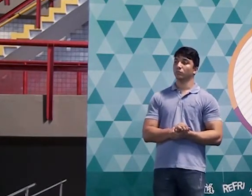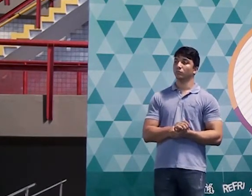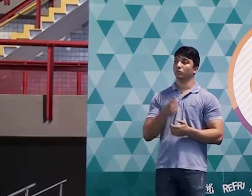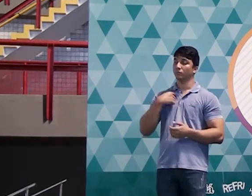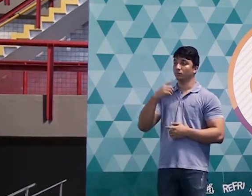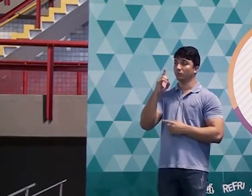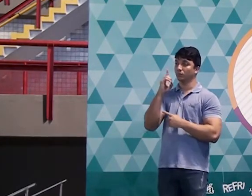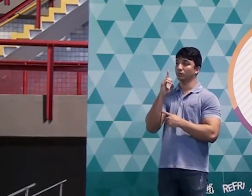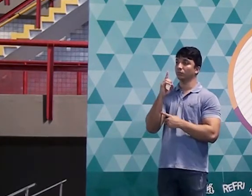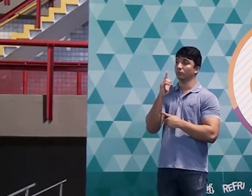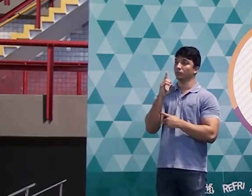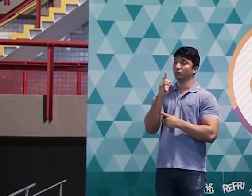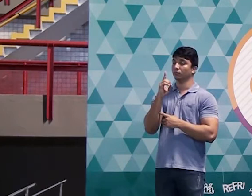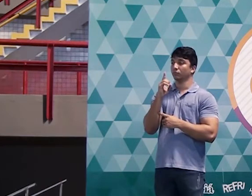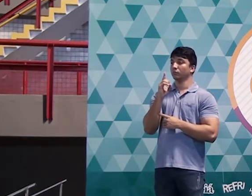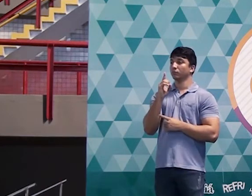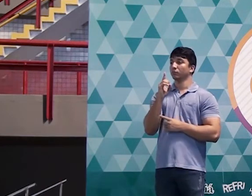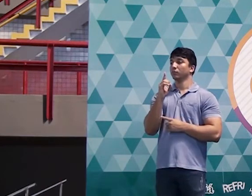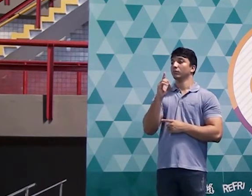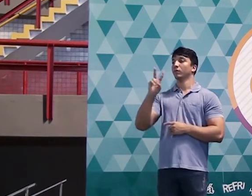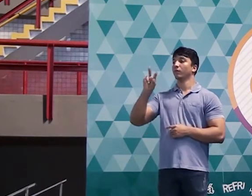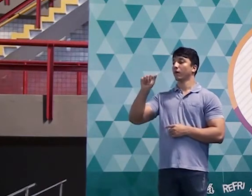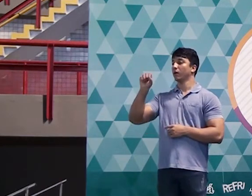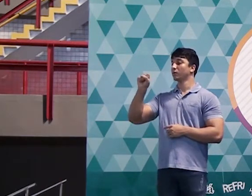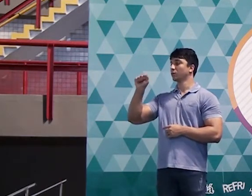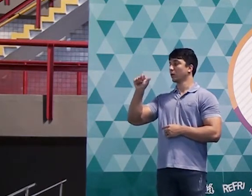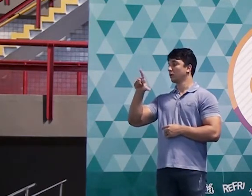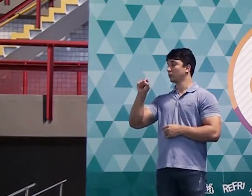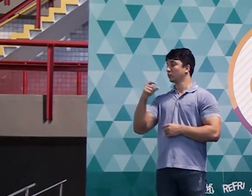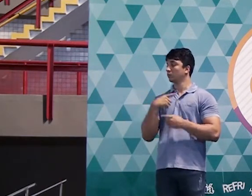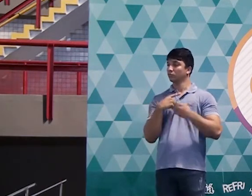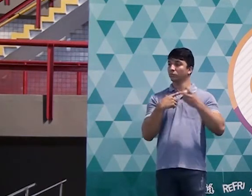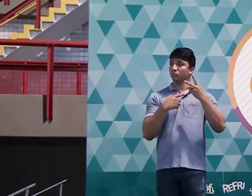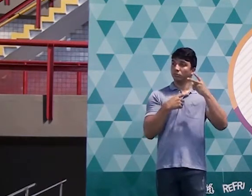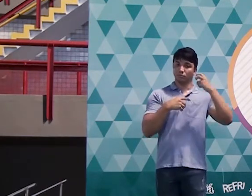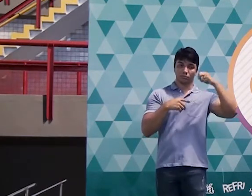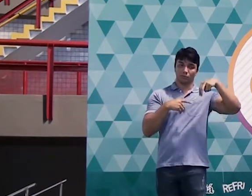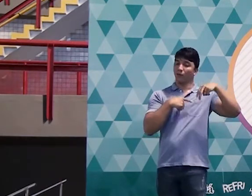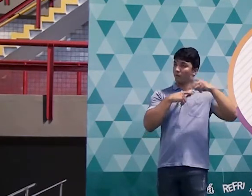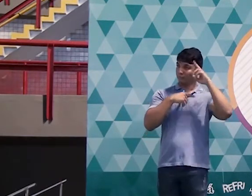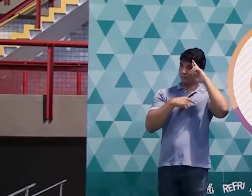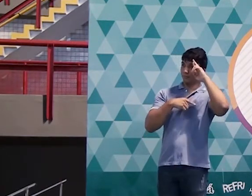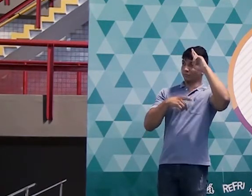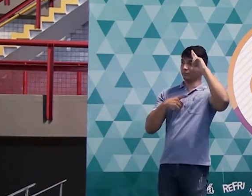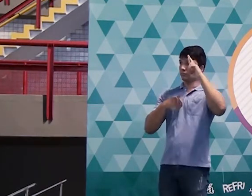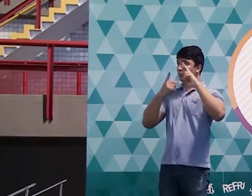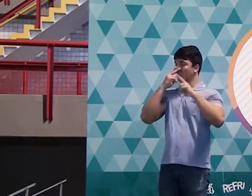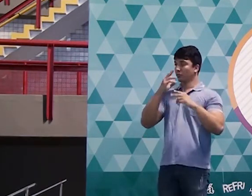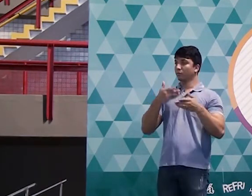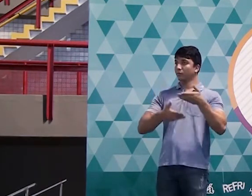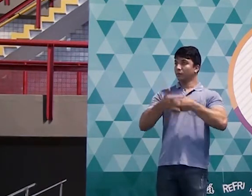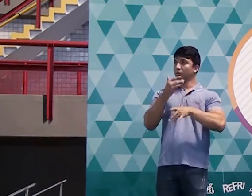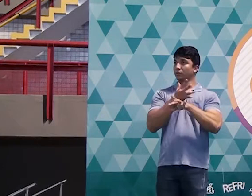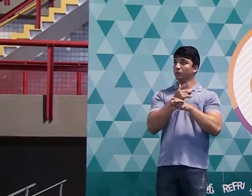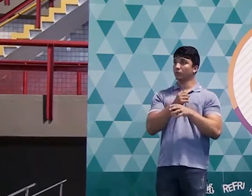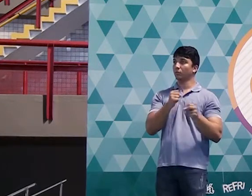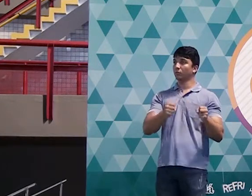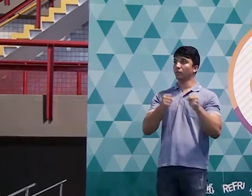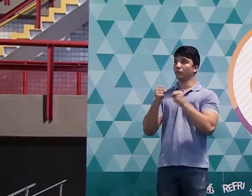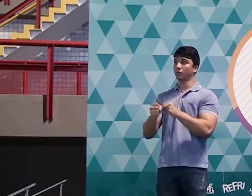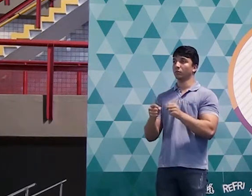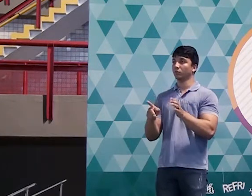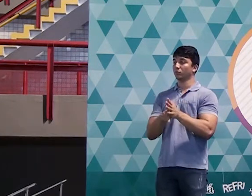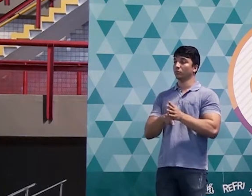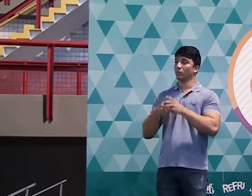D. A relação do vassalo com seu senhor é responsável pela centralização do poder. Uma característica da